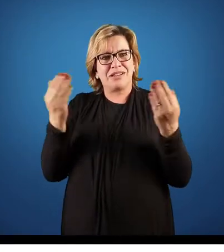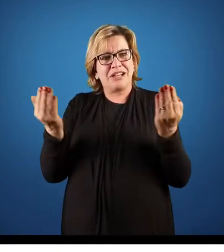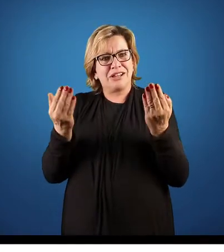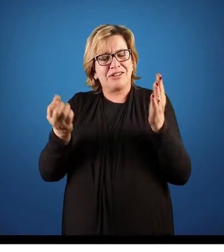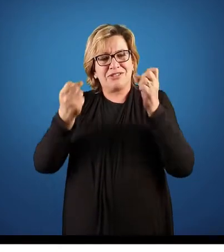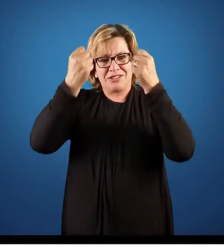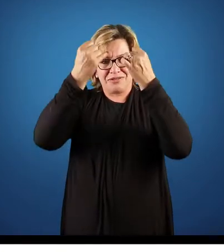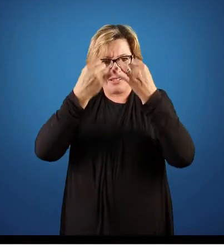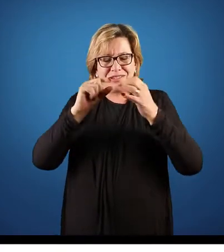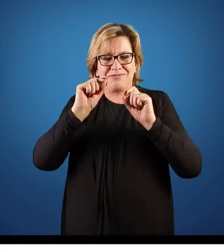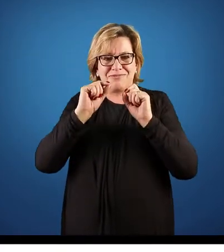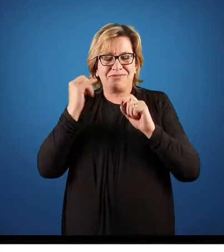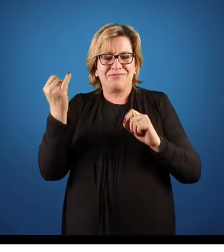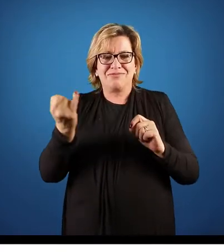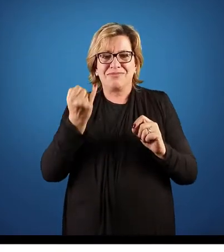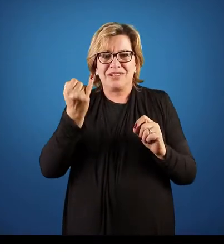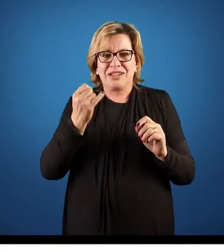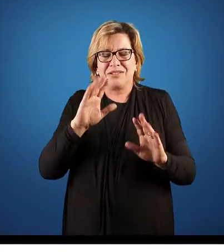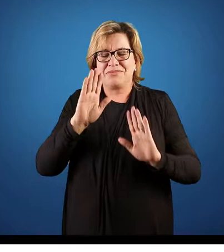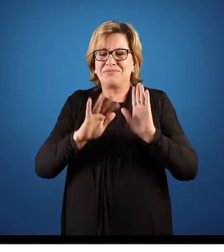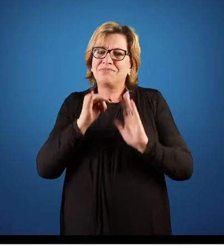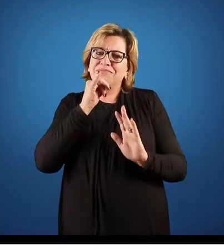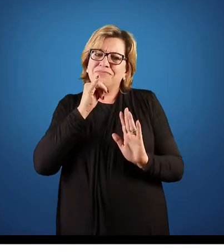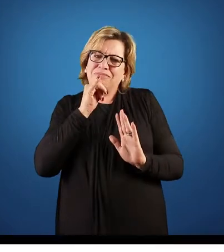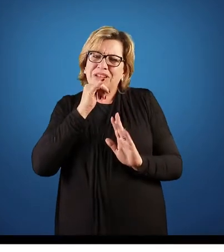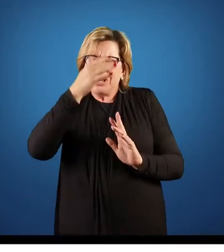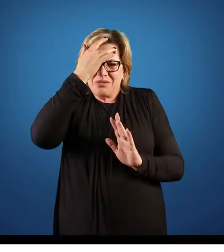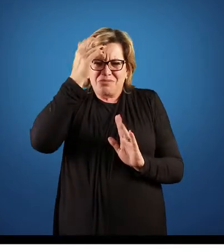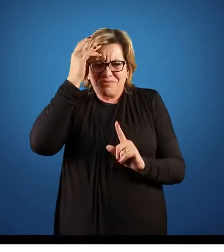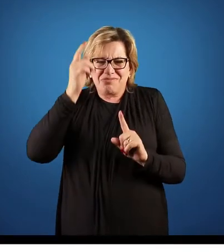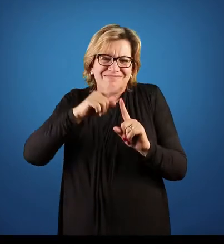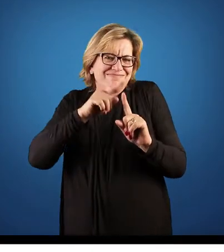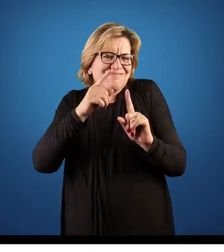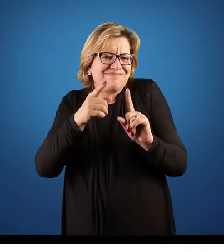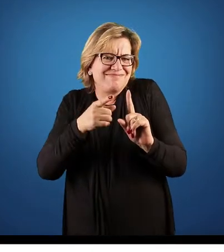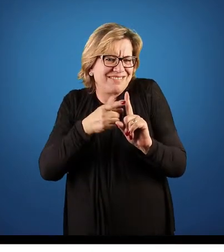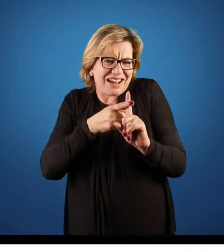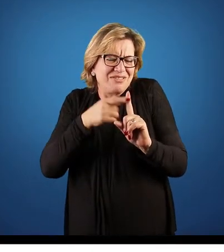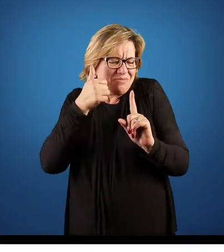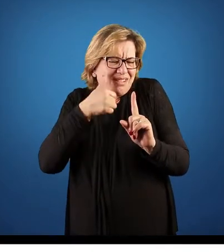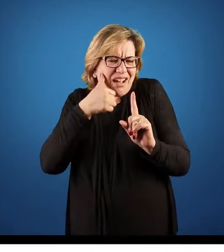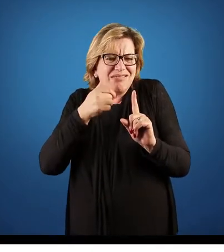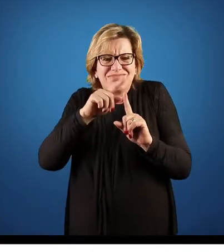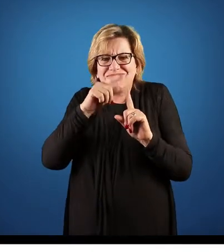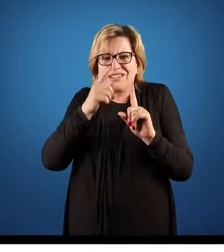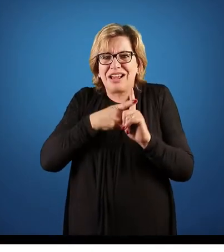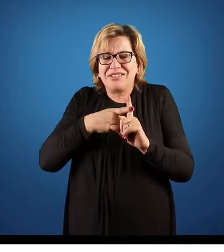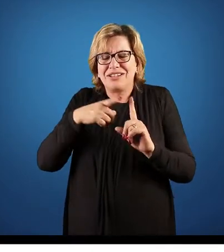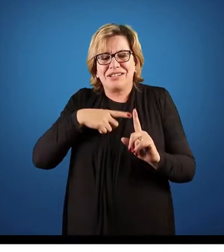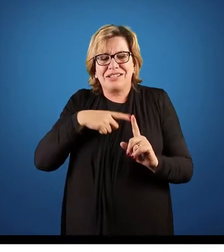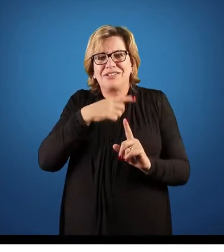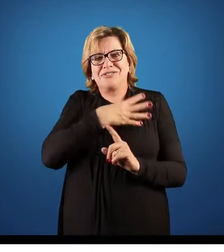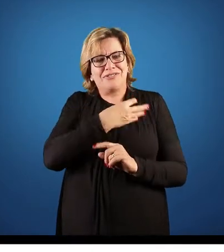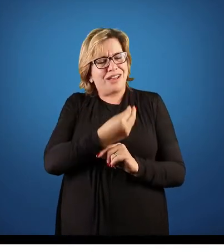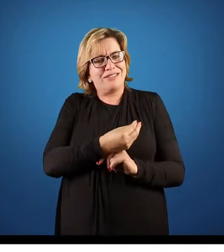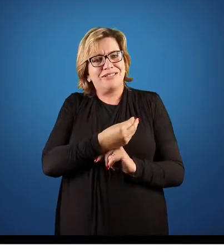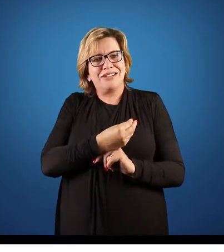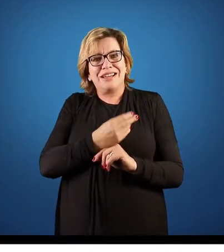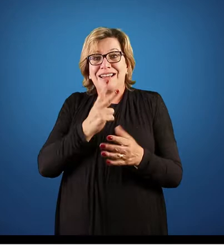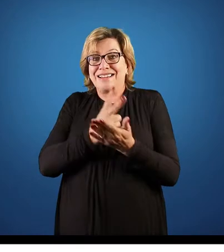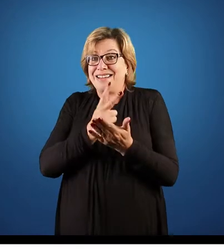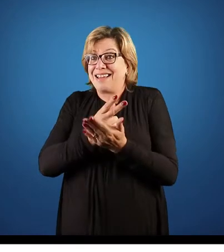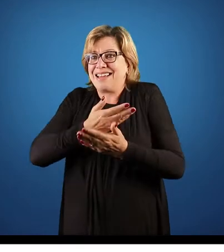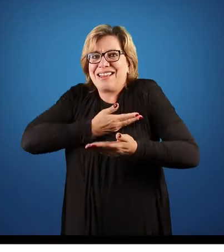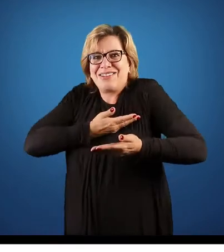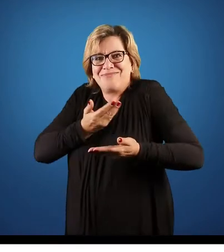quando tem uma pessoa lá que engravidou lá neh nah nah uma mulher que engravidou vai ter um filho é geralmente as colegas